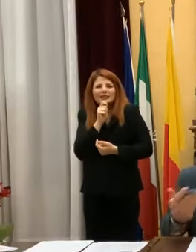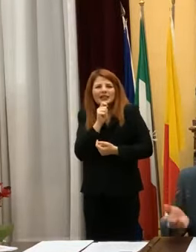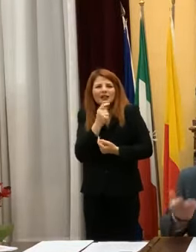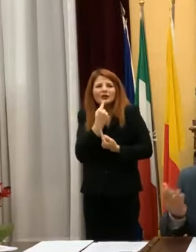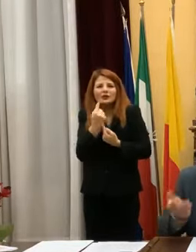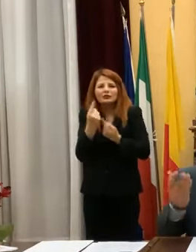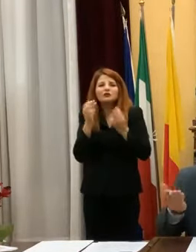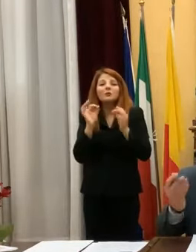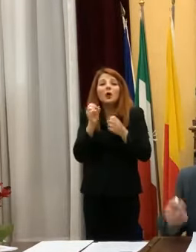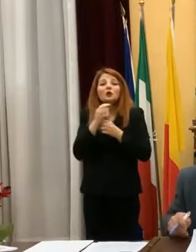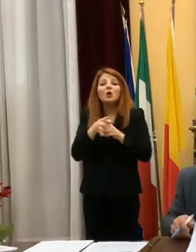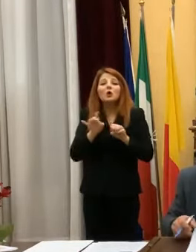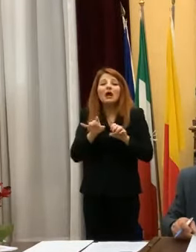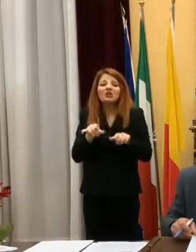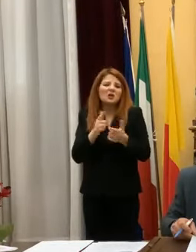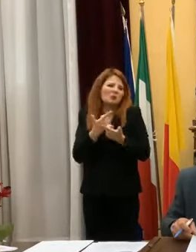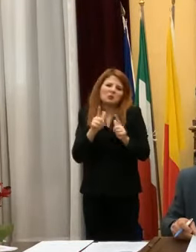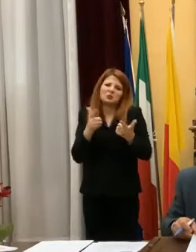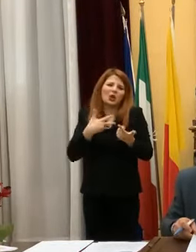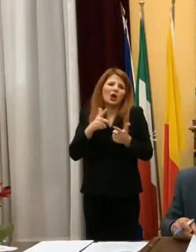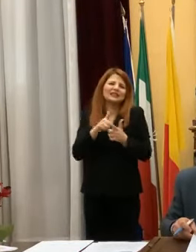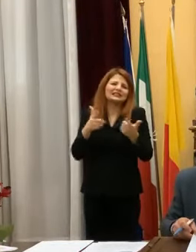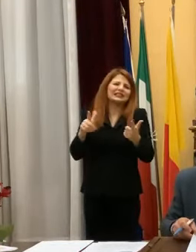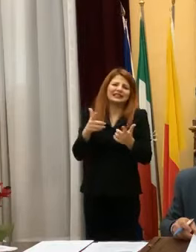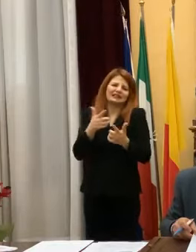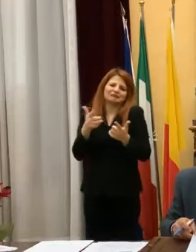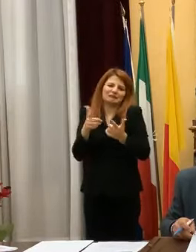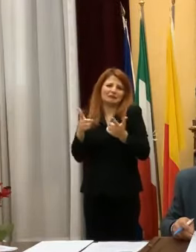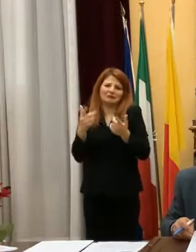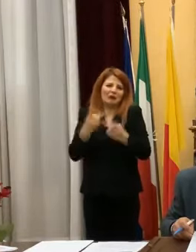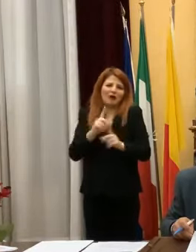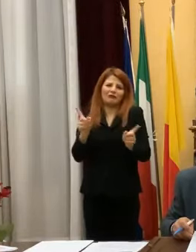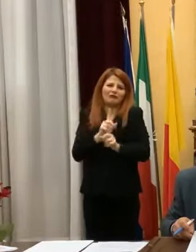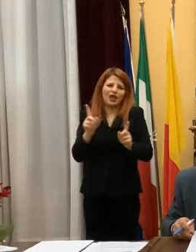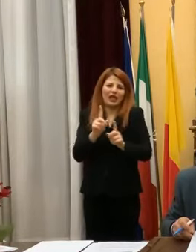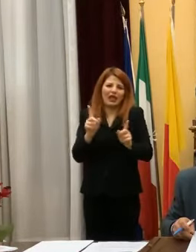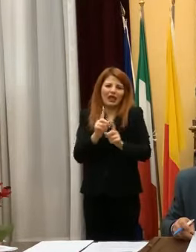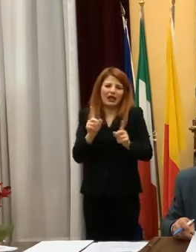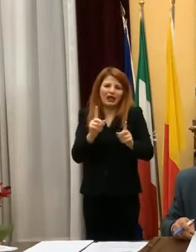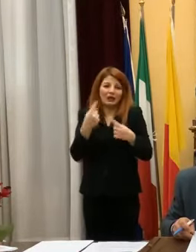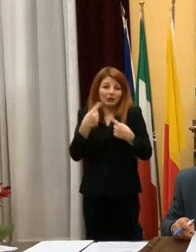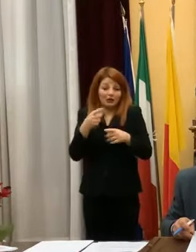faceva a me la morale del perché avevo quasi in modo blasfemo